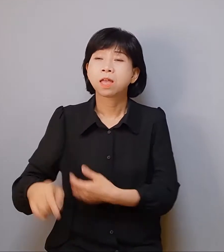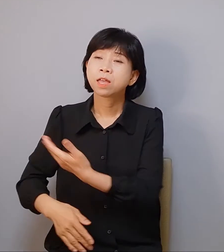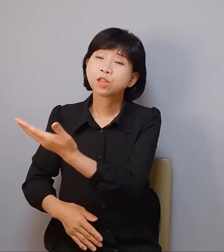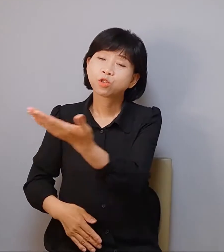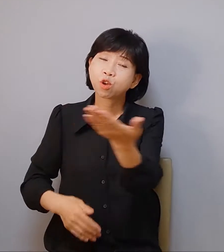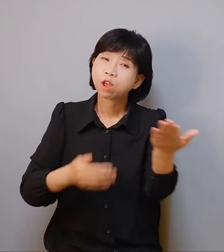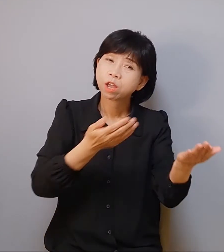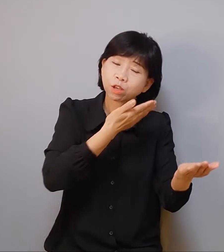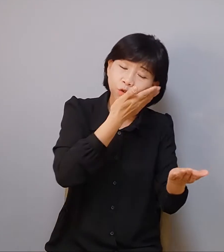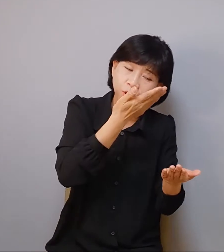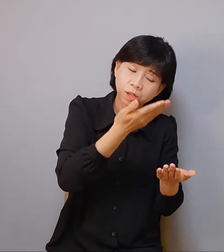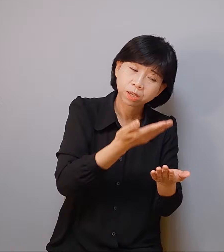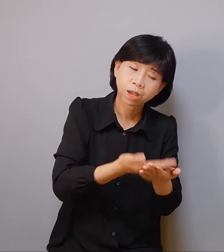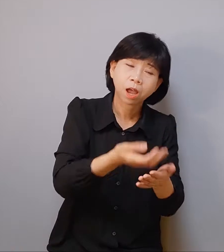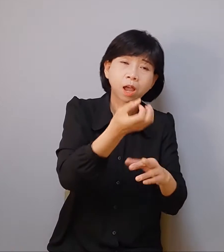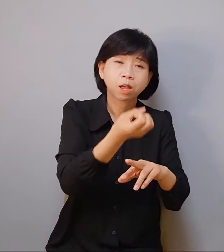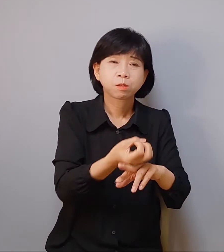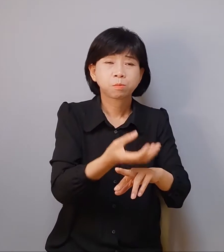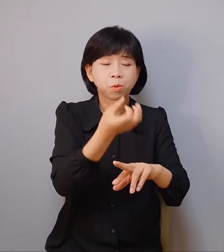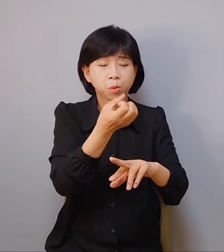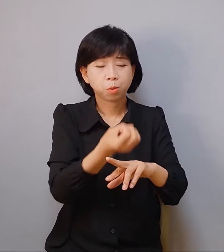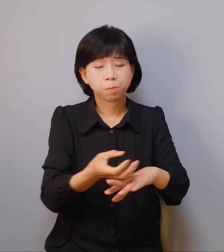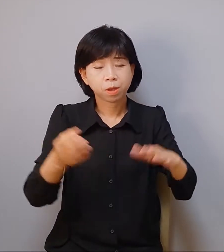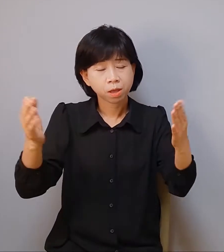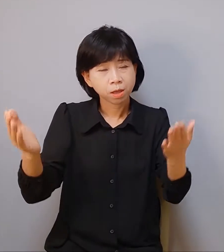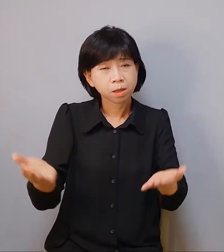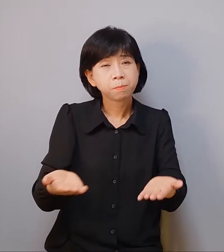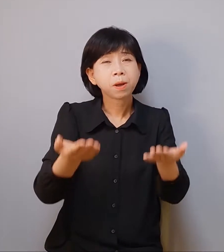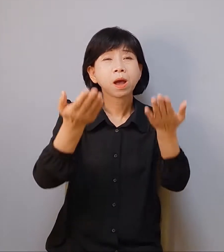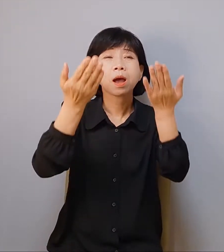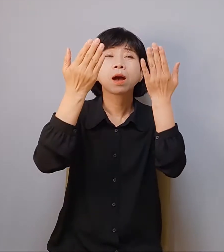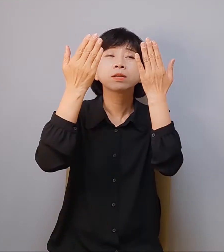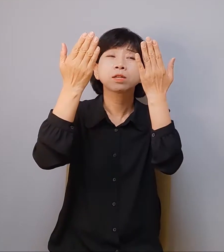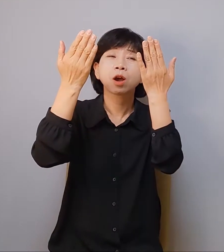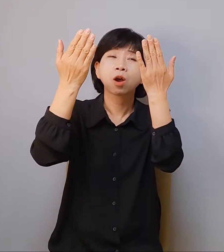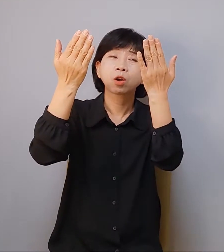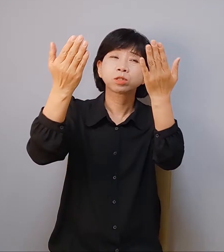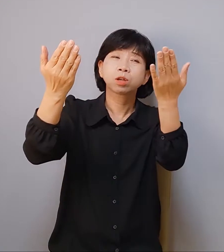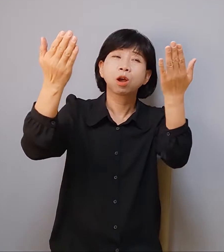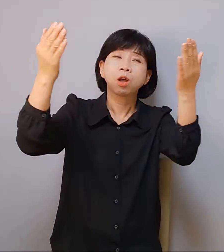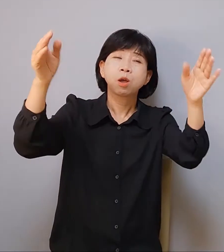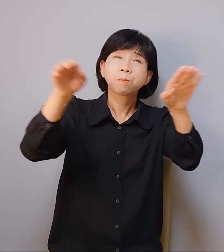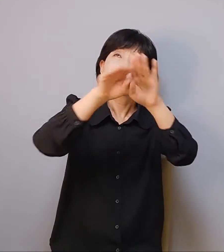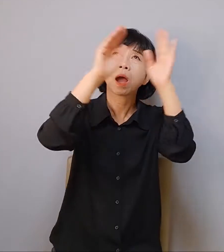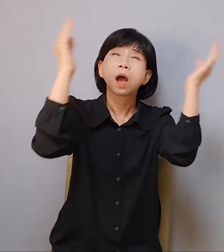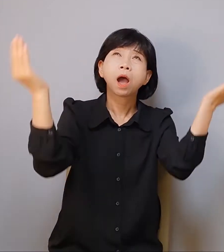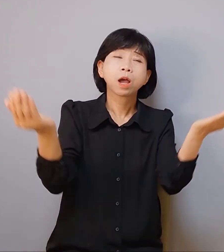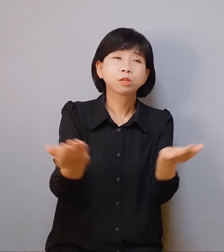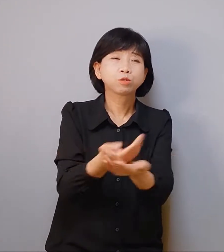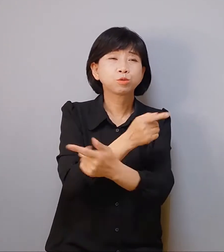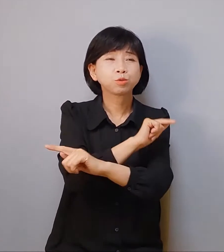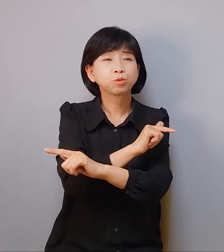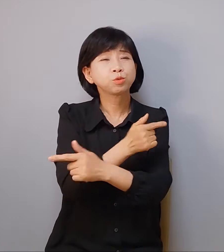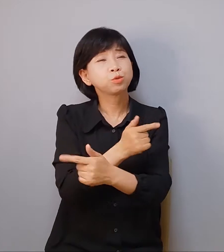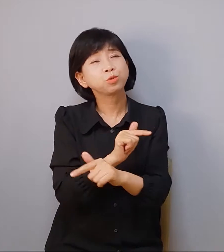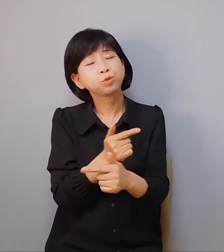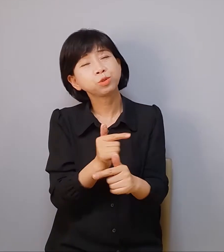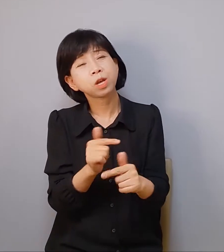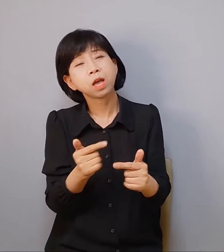죄이나 내 귀한 법에 바쳐서